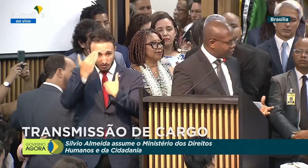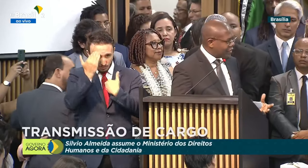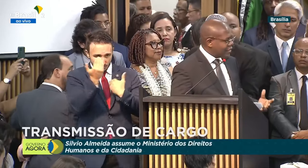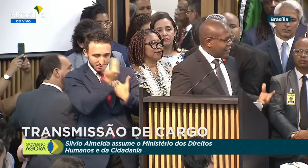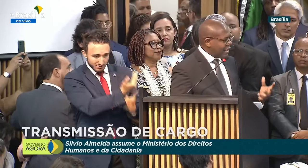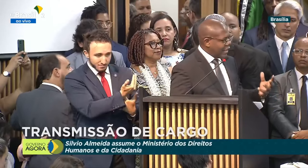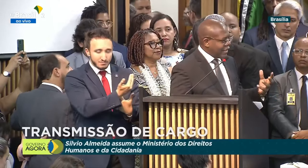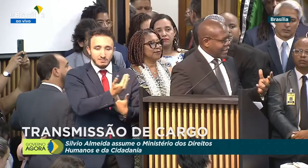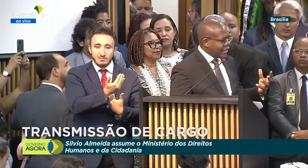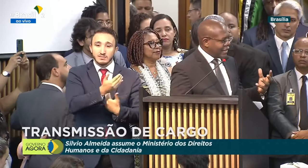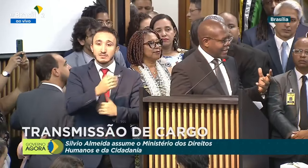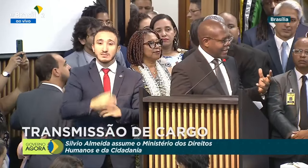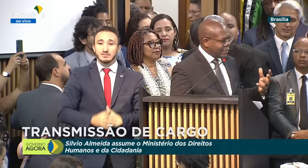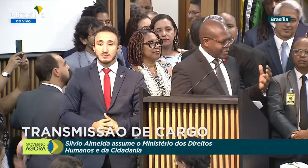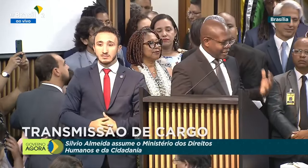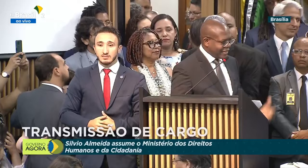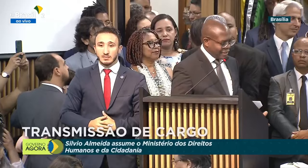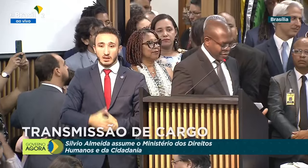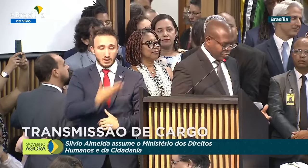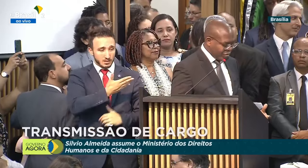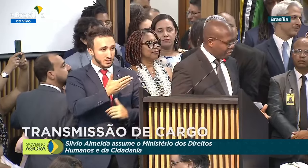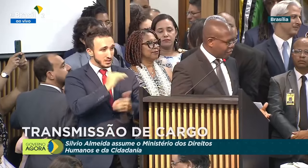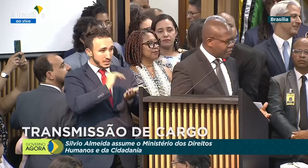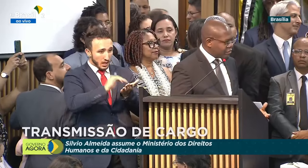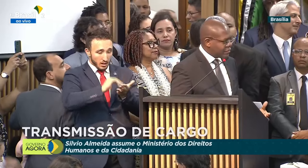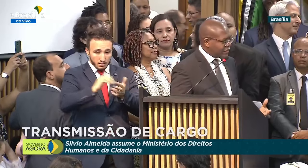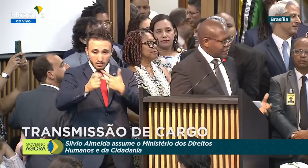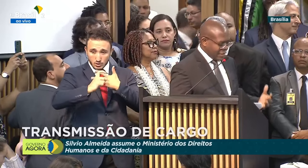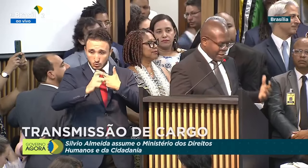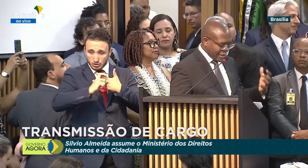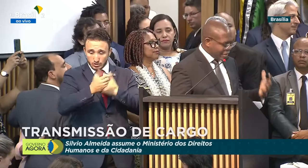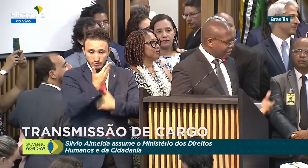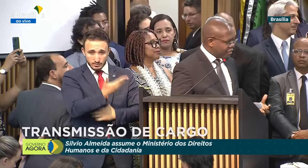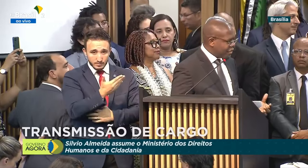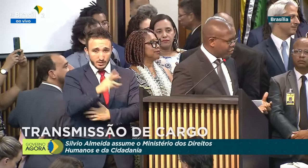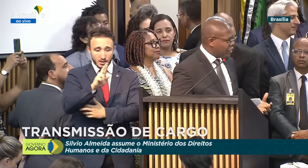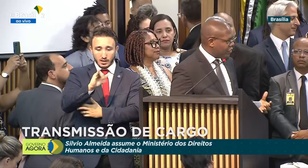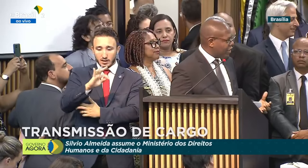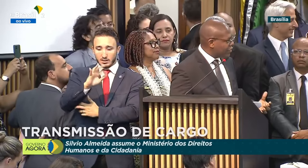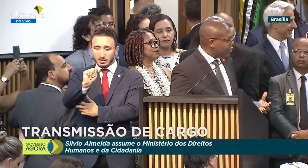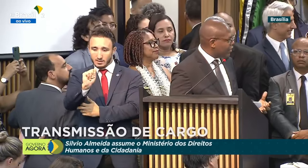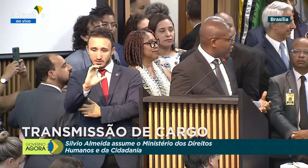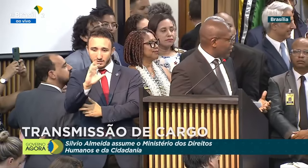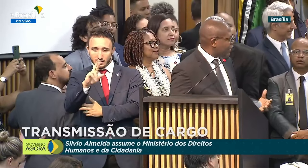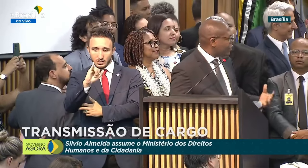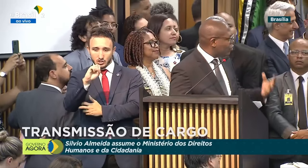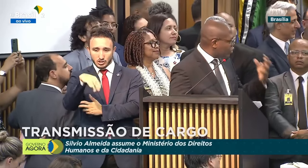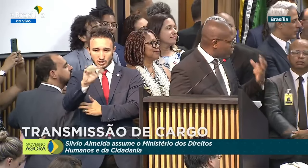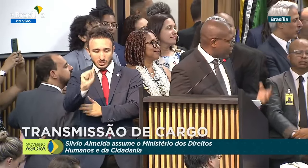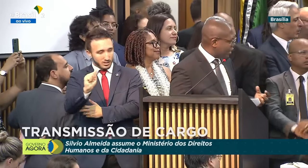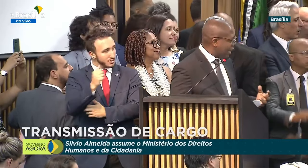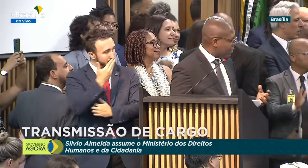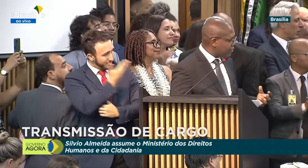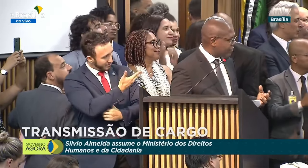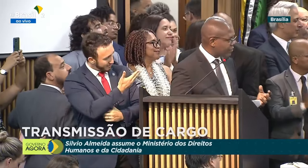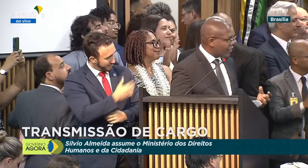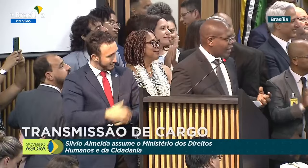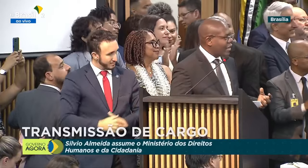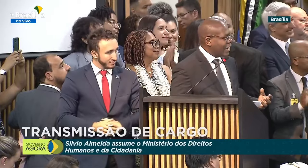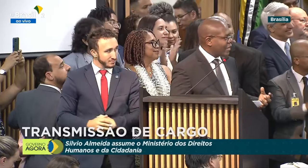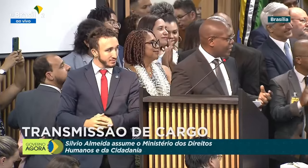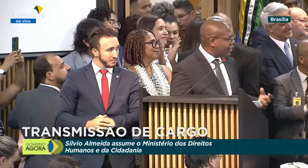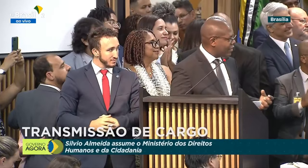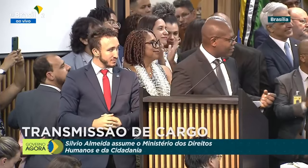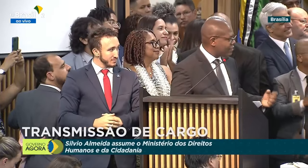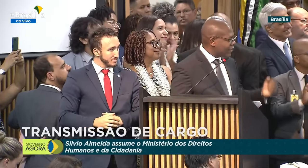aqui a minha secretário executiva Rita Cristina de Oliveira rei tá muito obrigado